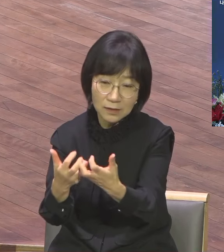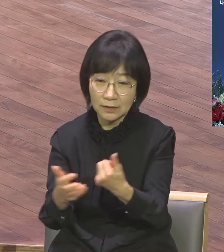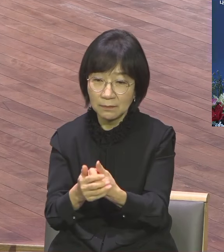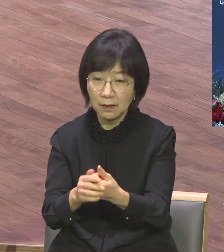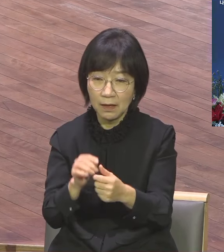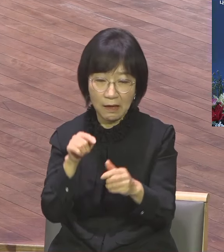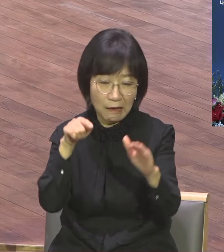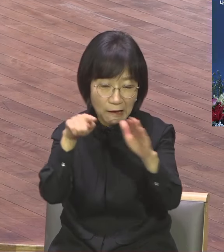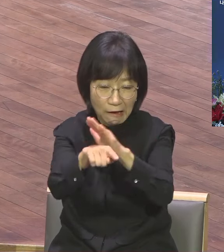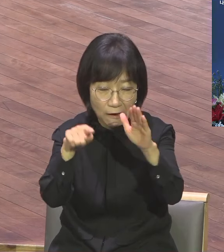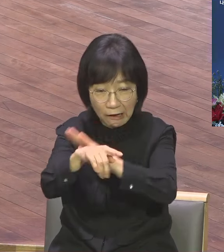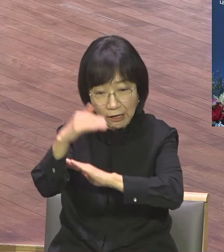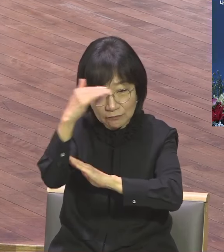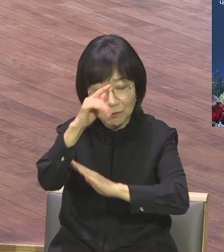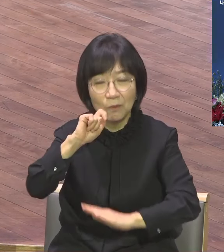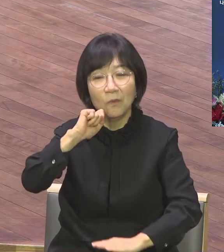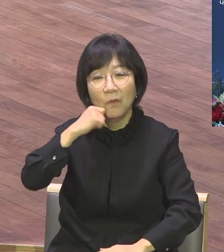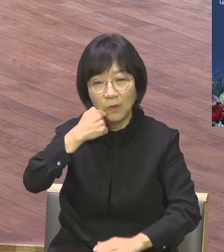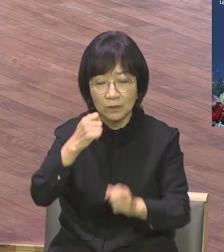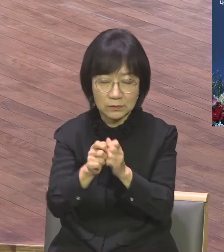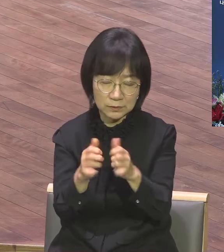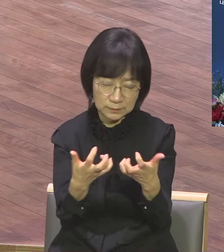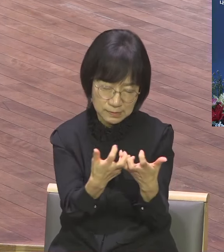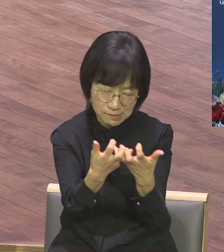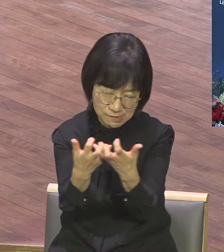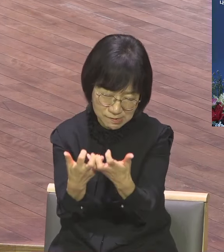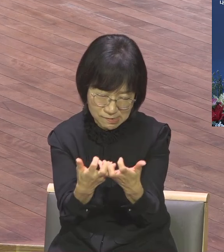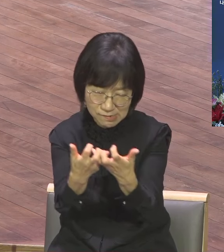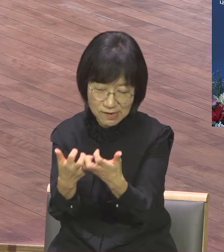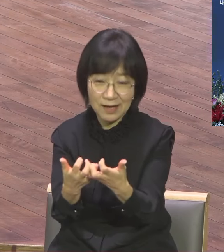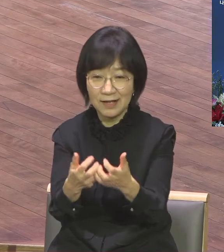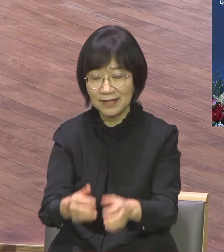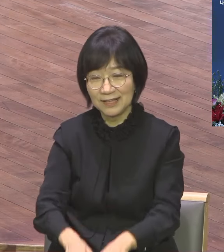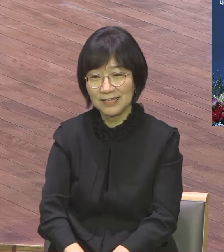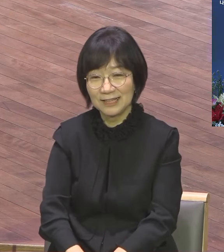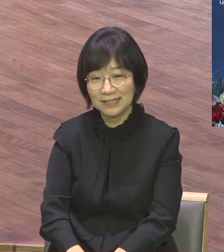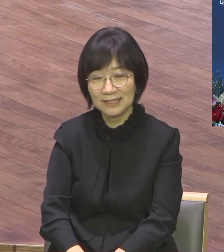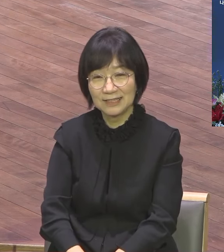장소 인기가 그야말로 엄청나답니다.